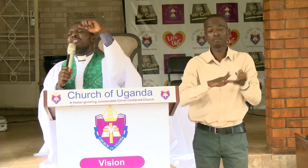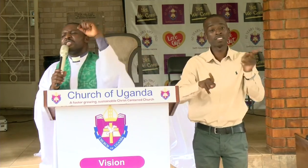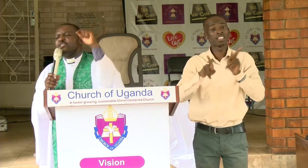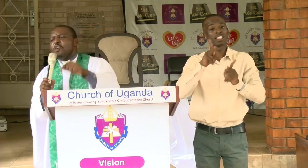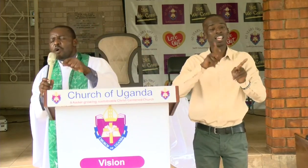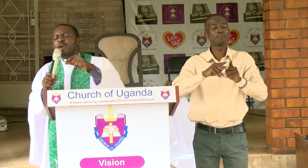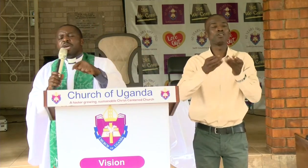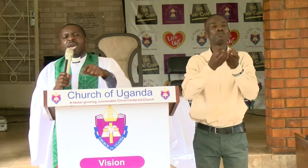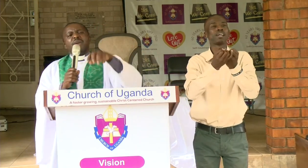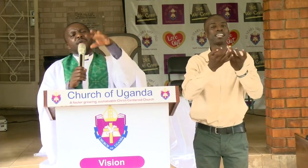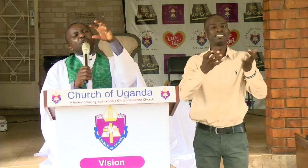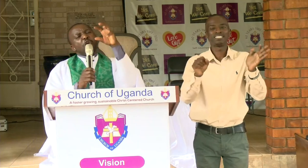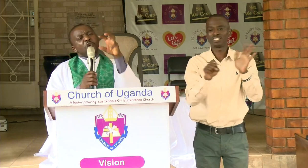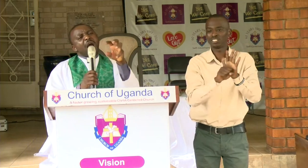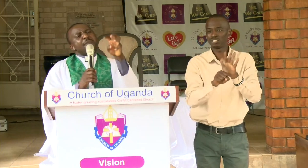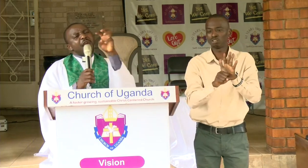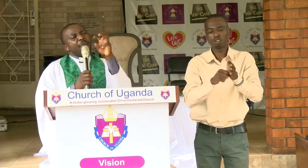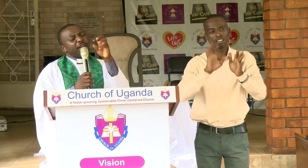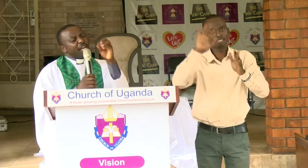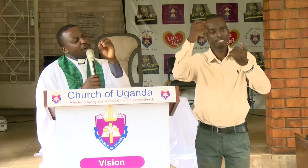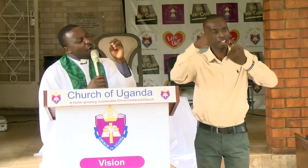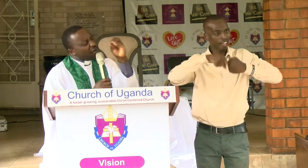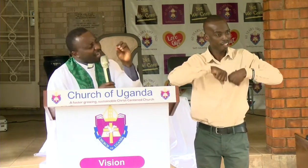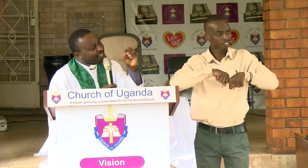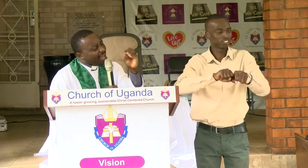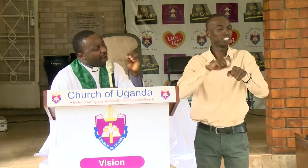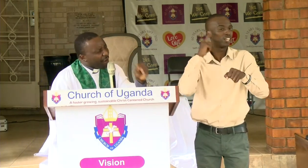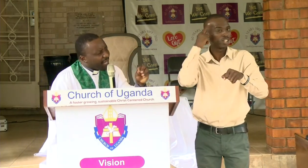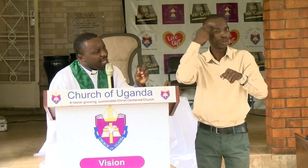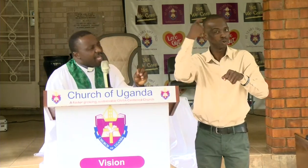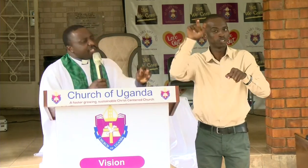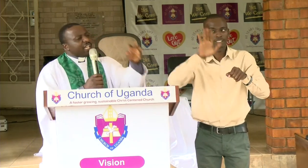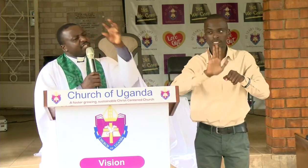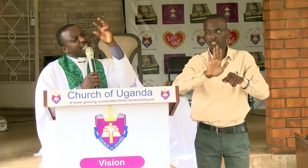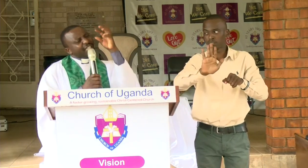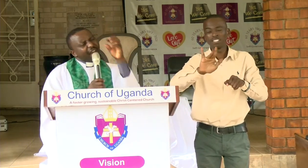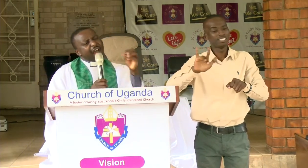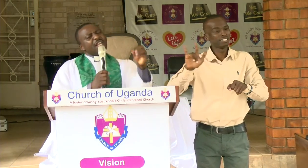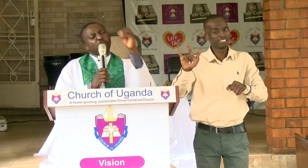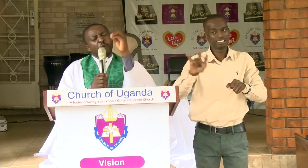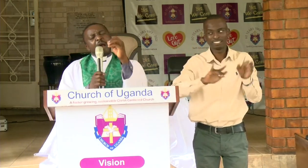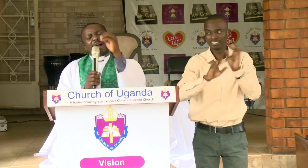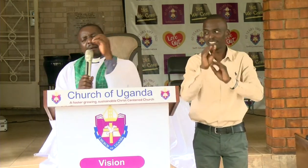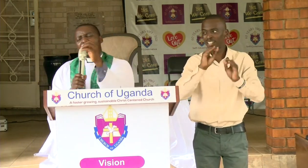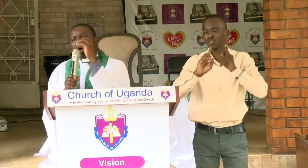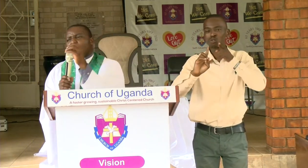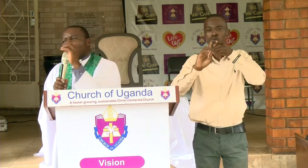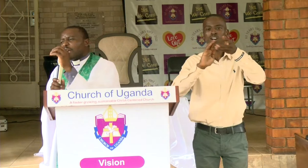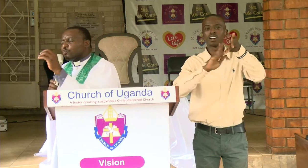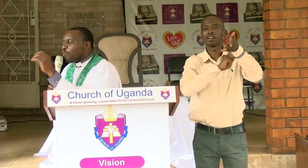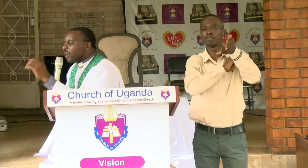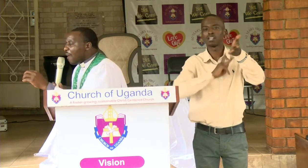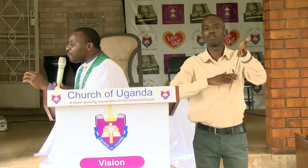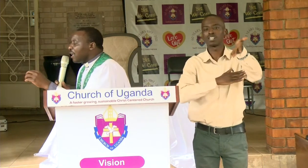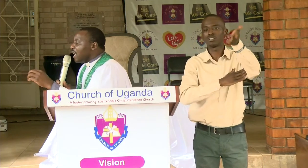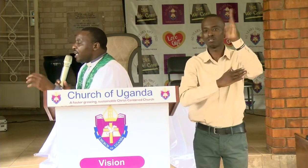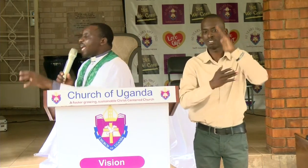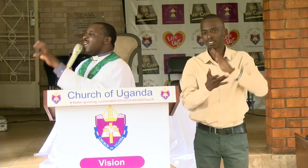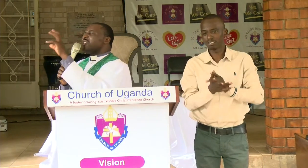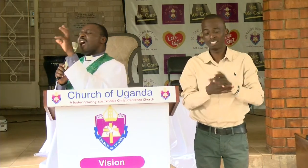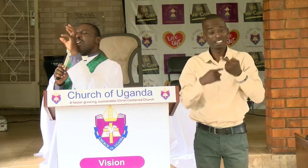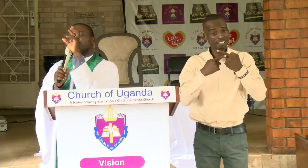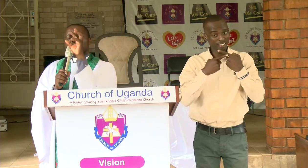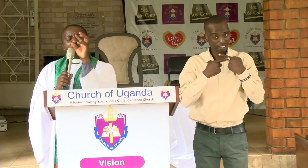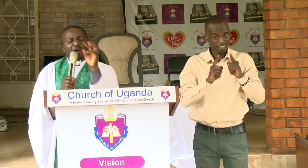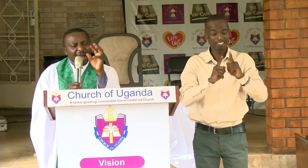Abantu bangi nnyo ebikolwa byabwe n'endowooza zaabwe tezikyali ku bwakabaka bwa Katonda,